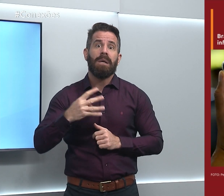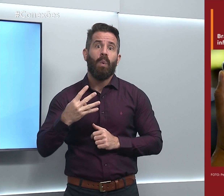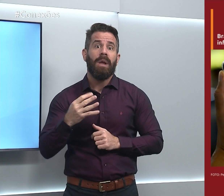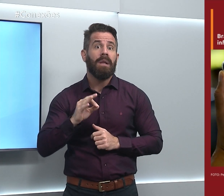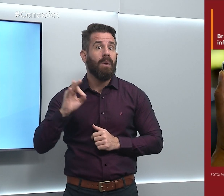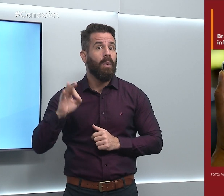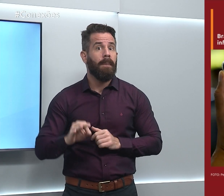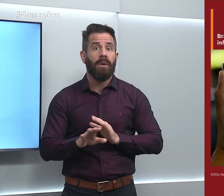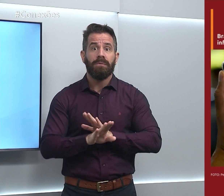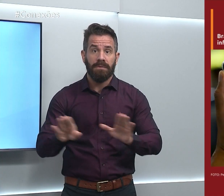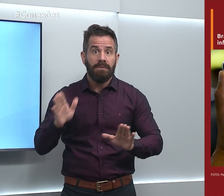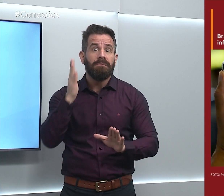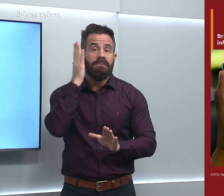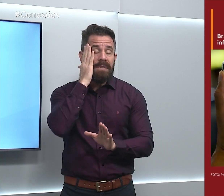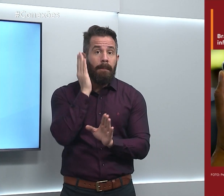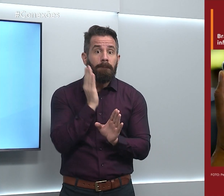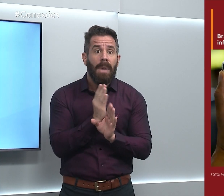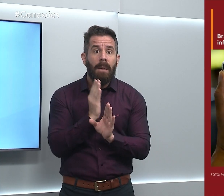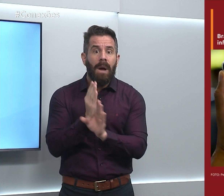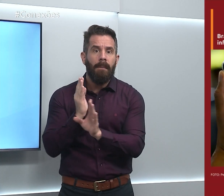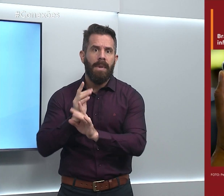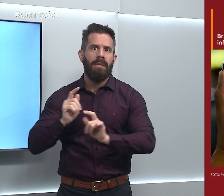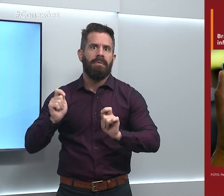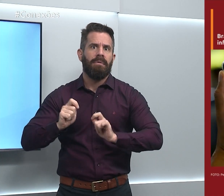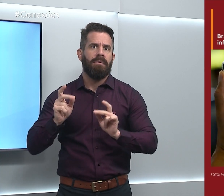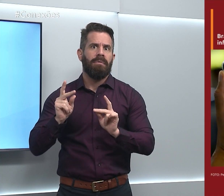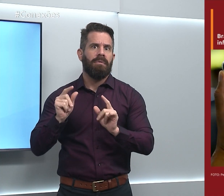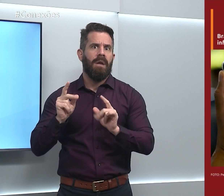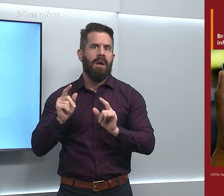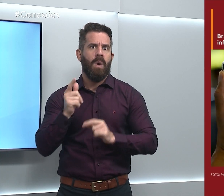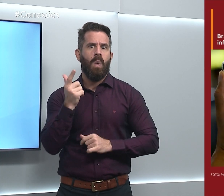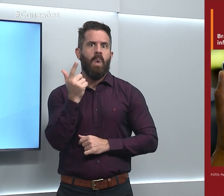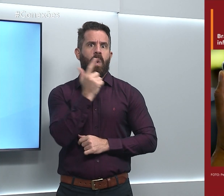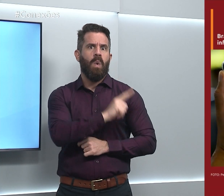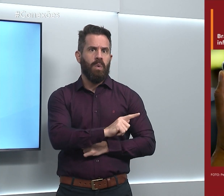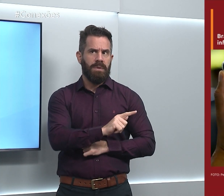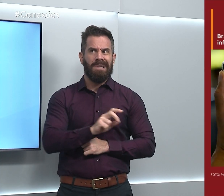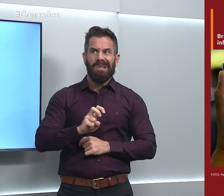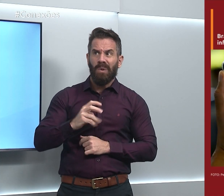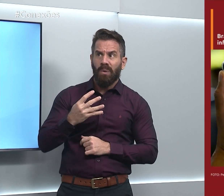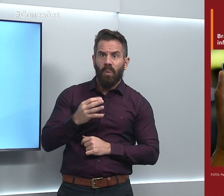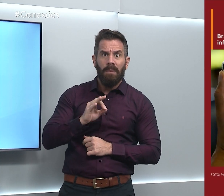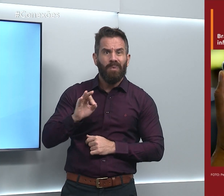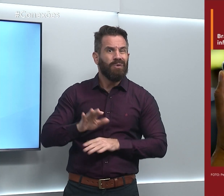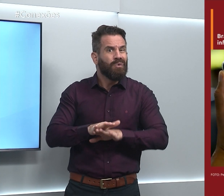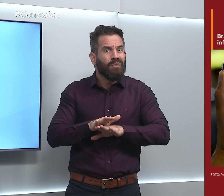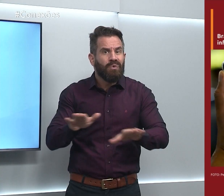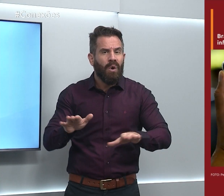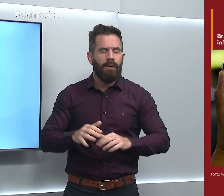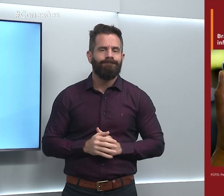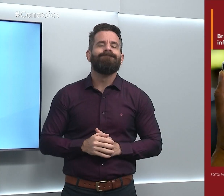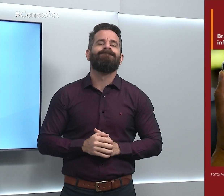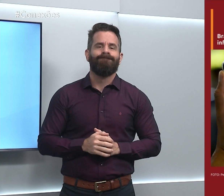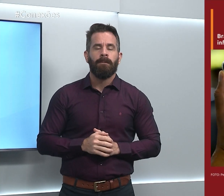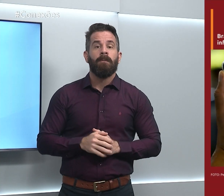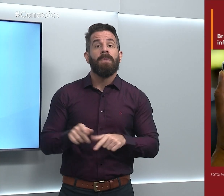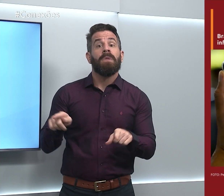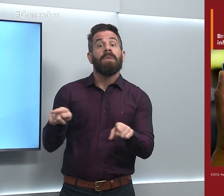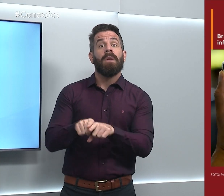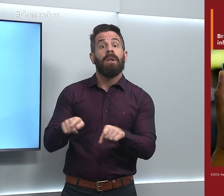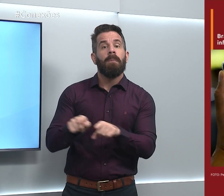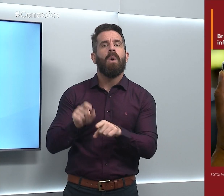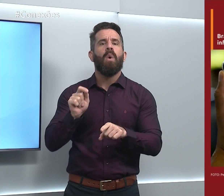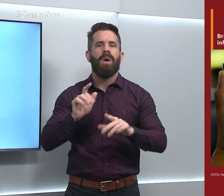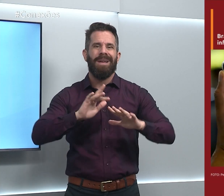Apenas 54% das pessoas tem essa capacidade. Além disso, o estudo mostrou que as